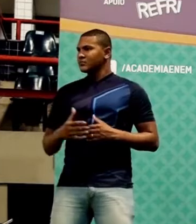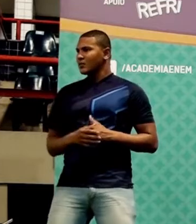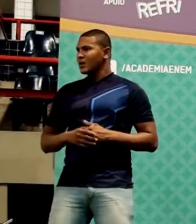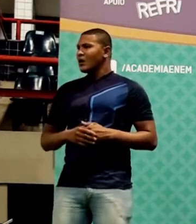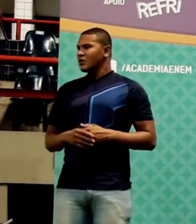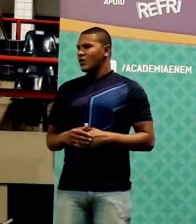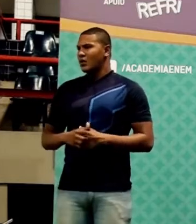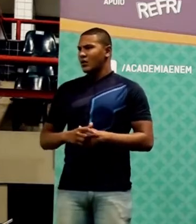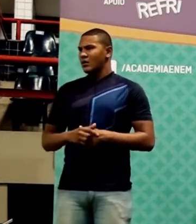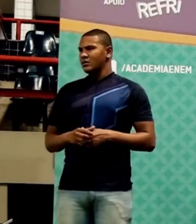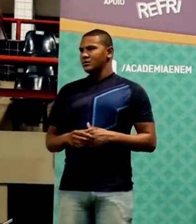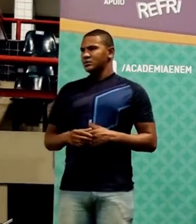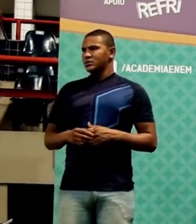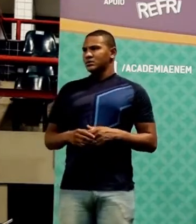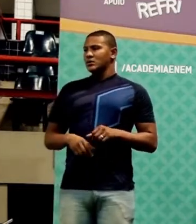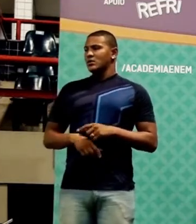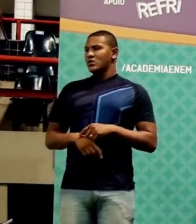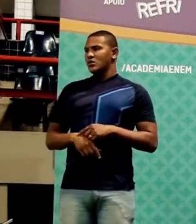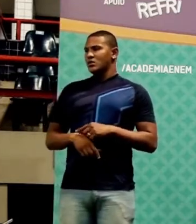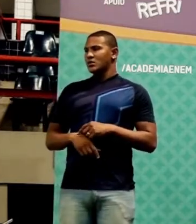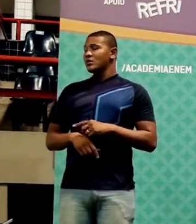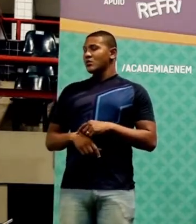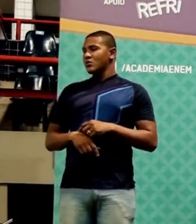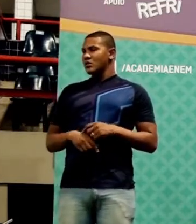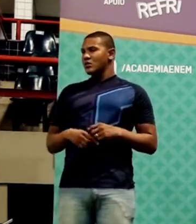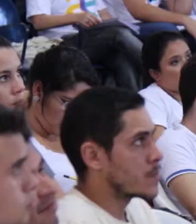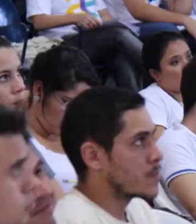para a gente ver como que isso vem caído no Enem, tá?